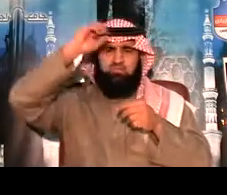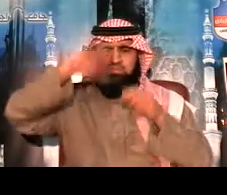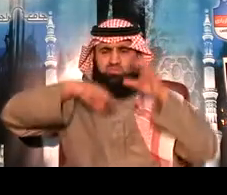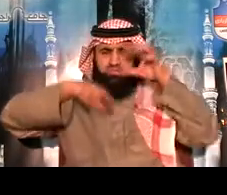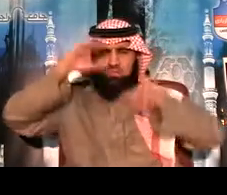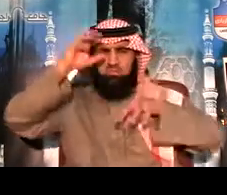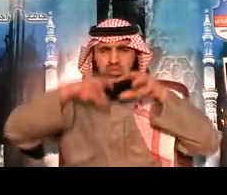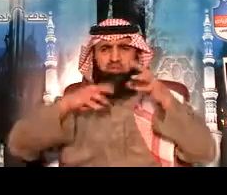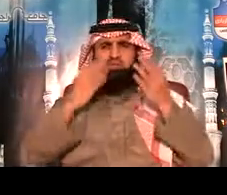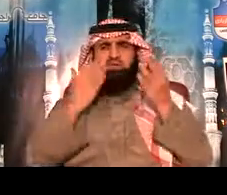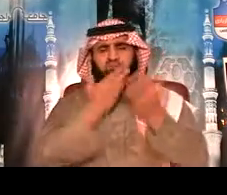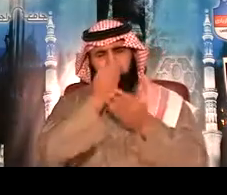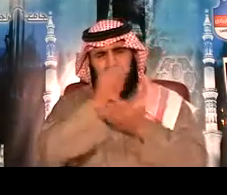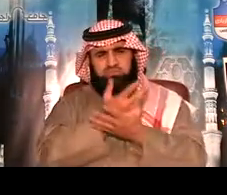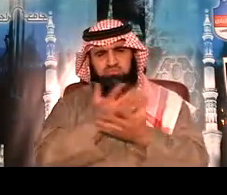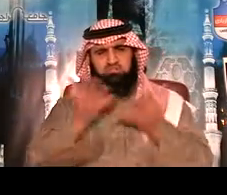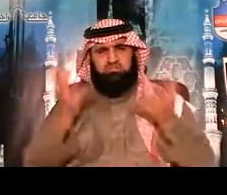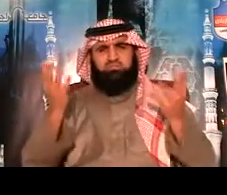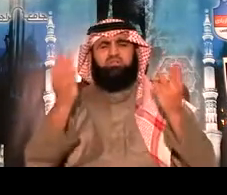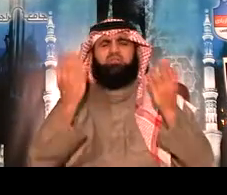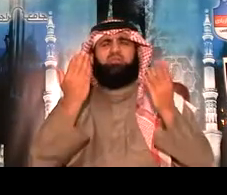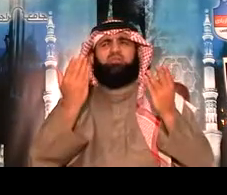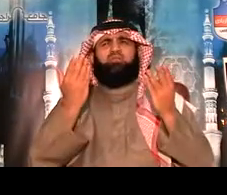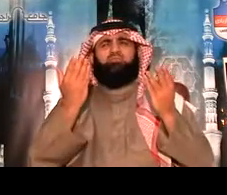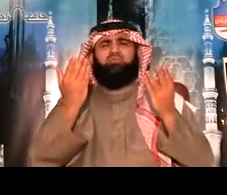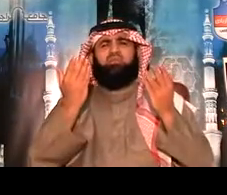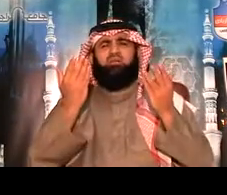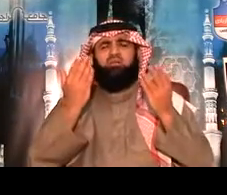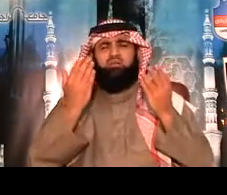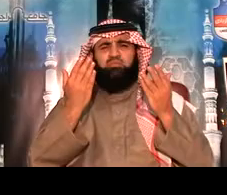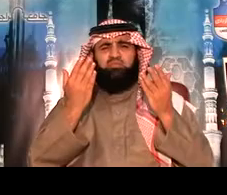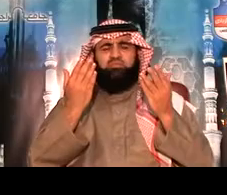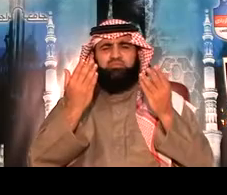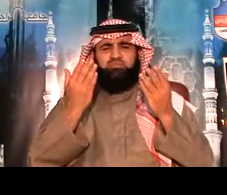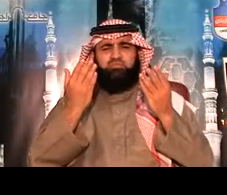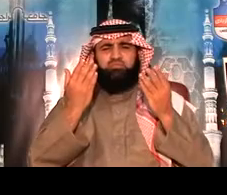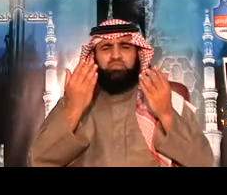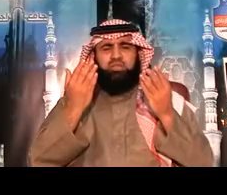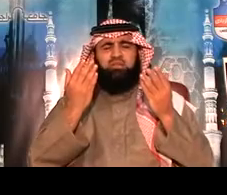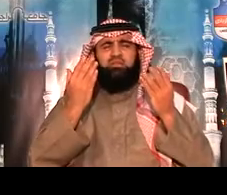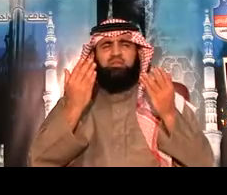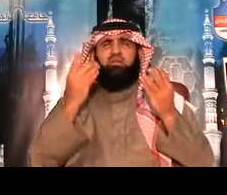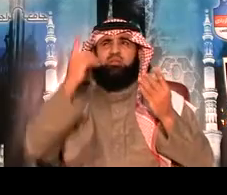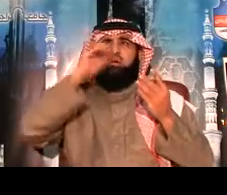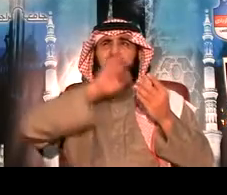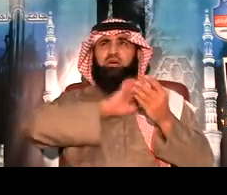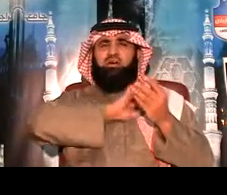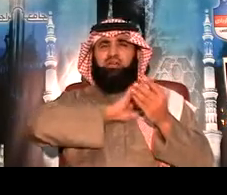السماء وأخرج لنا من بركات الأرض. اللهم رحماك بالأطفال